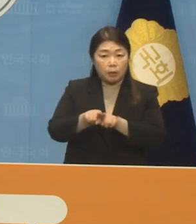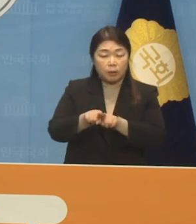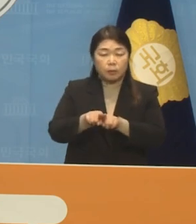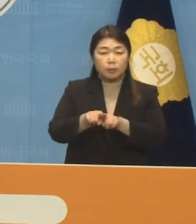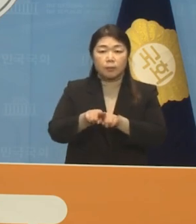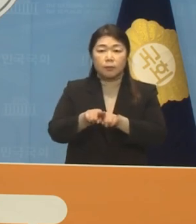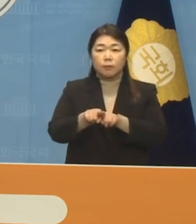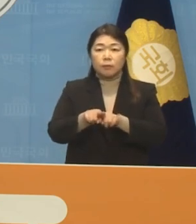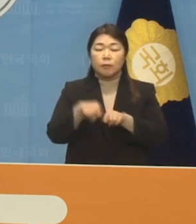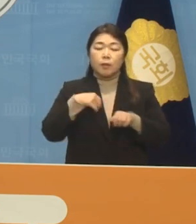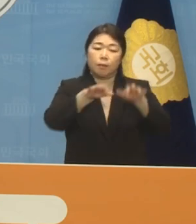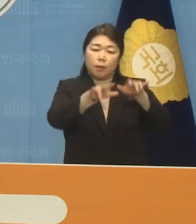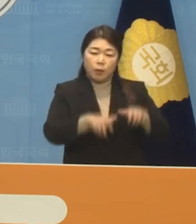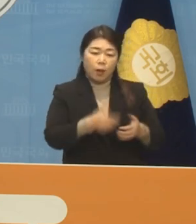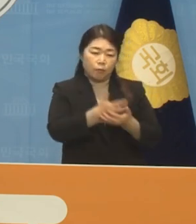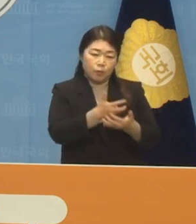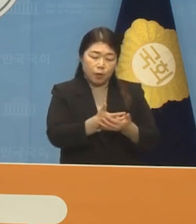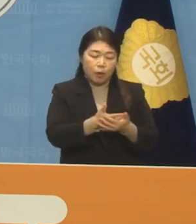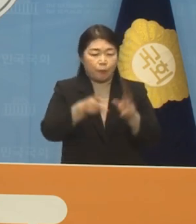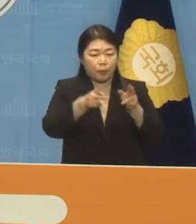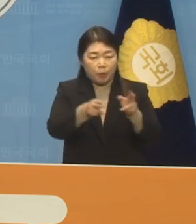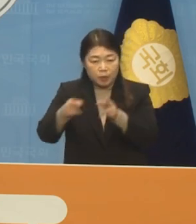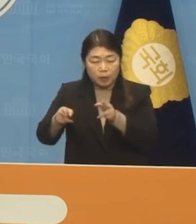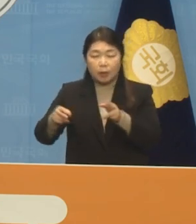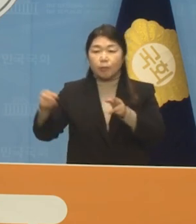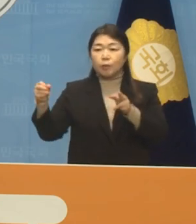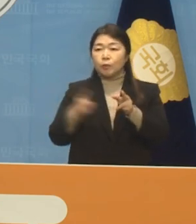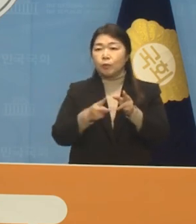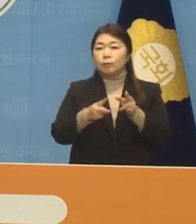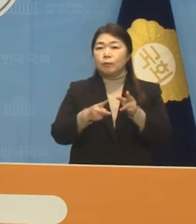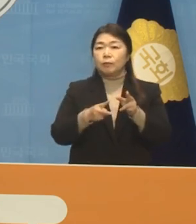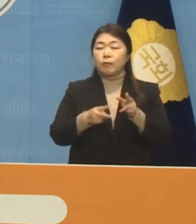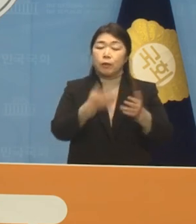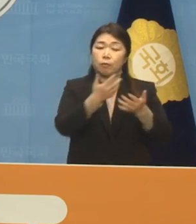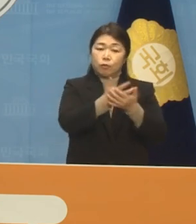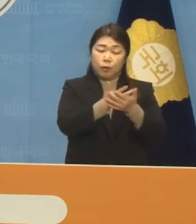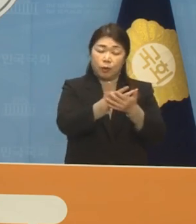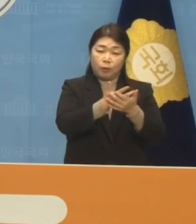제가 작성한 문서의 편집이라든지 뭐